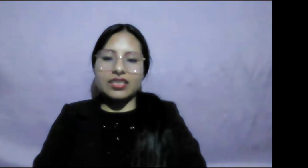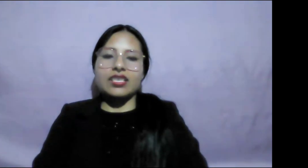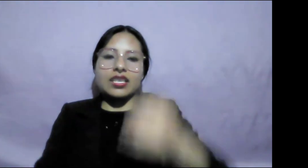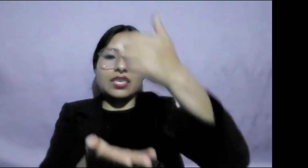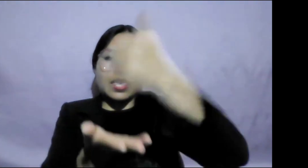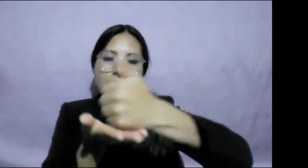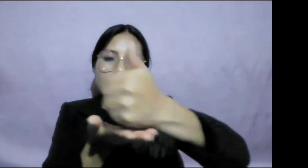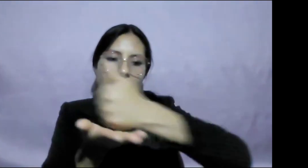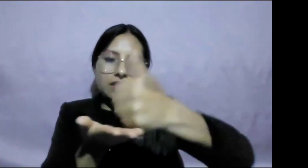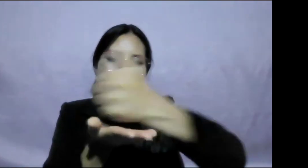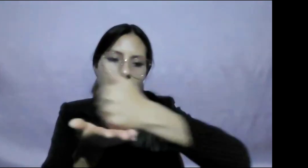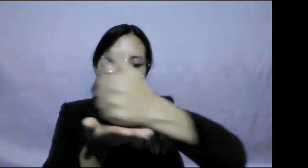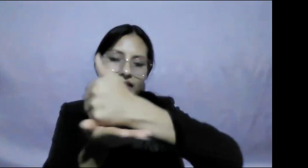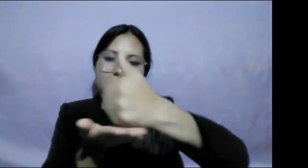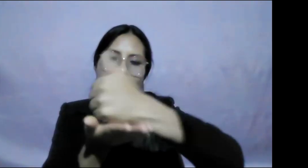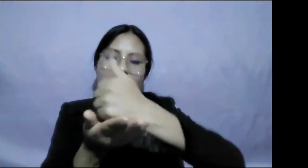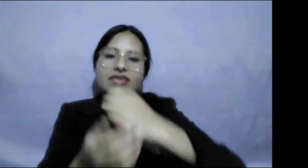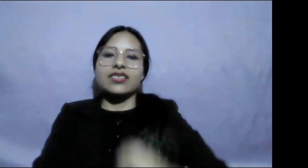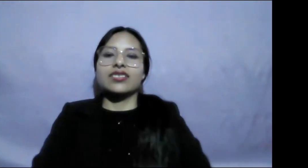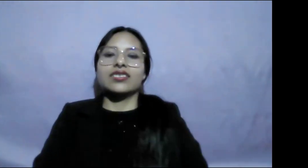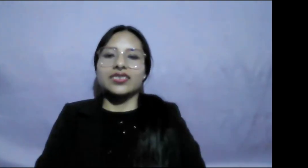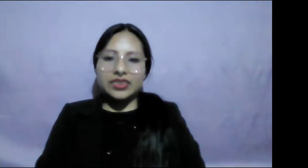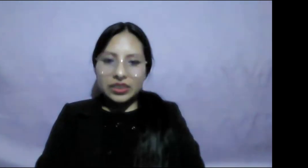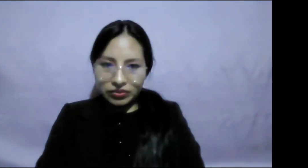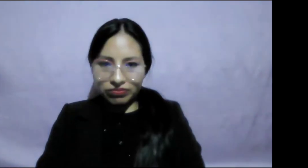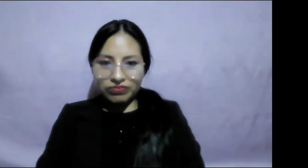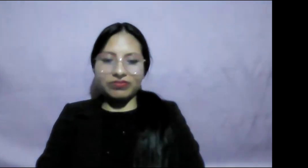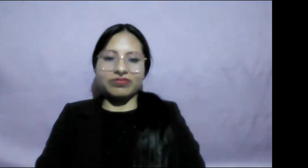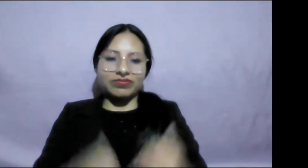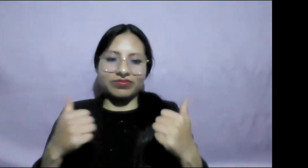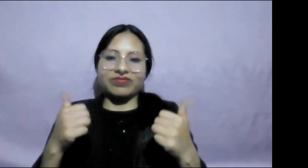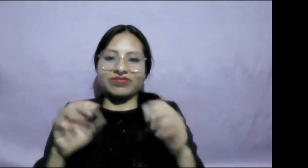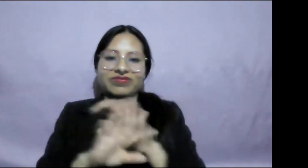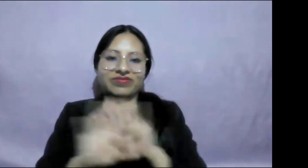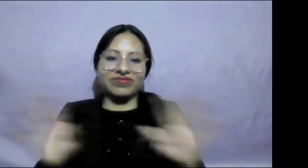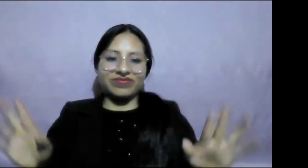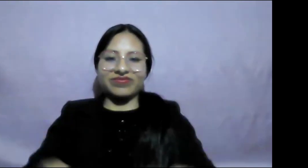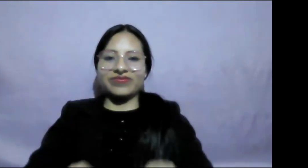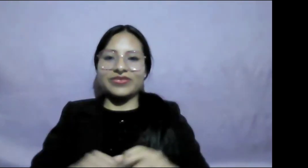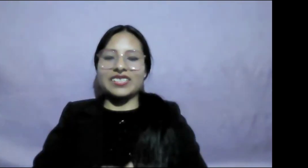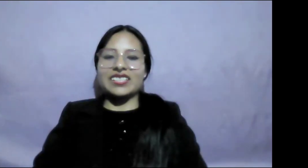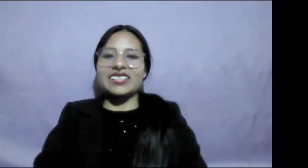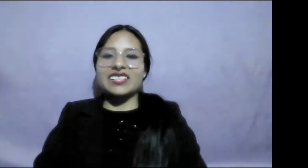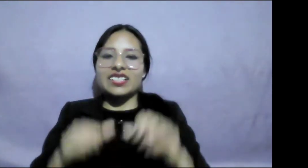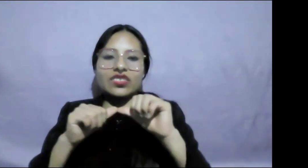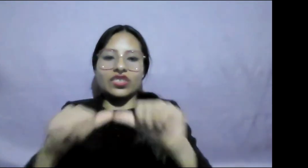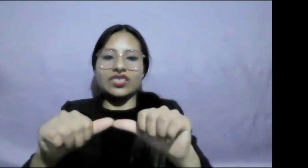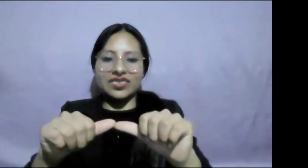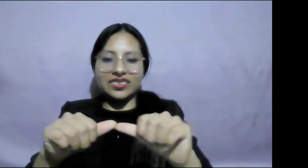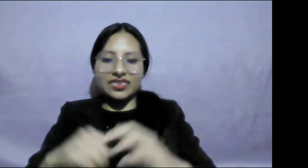Ajá preguntó por biru y por avanc sí muy bien